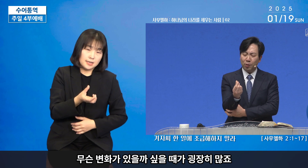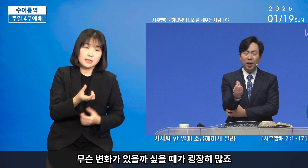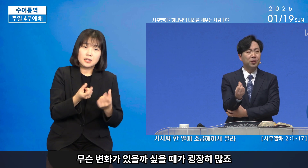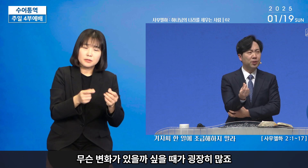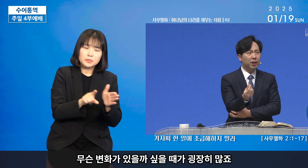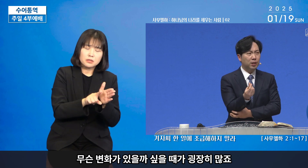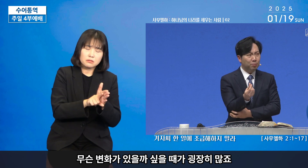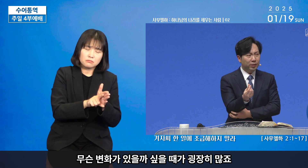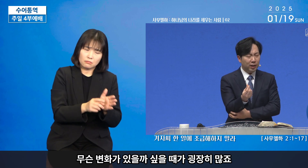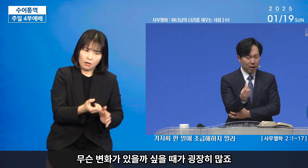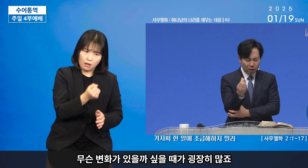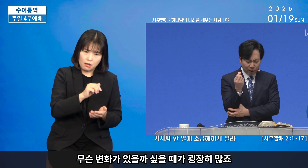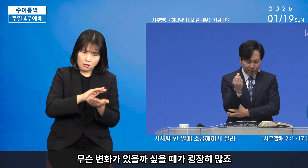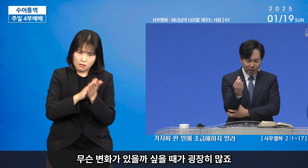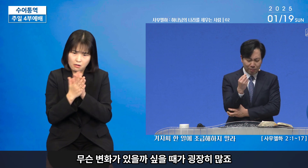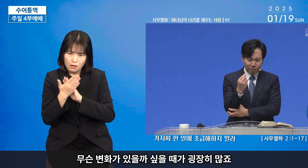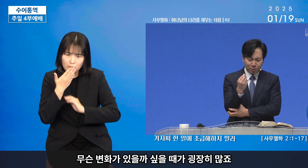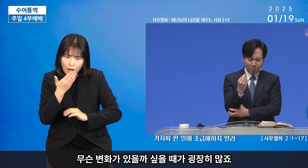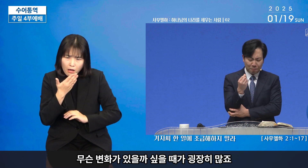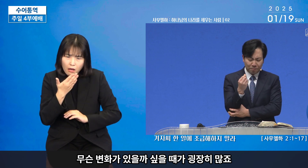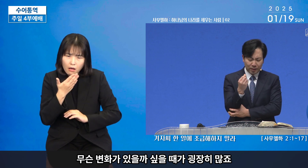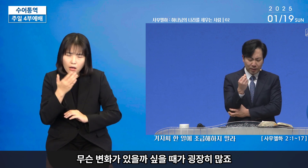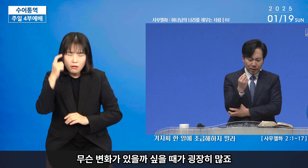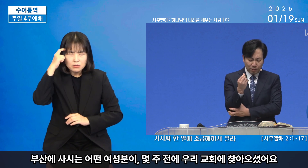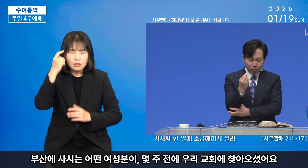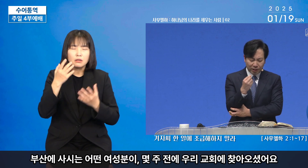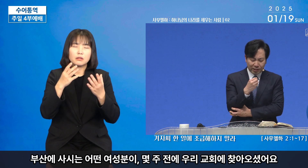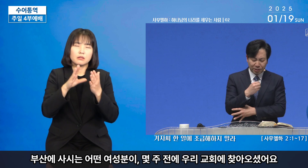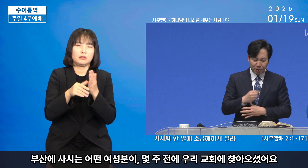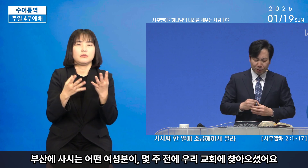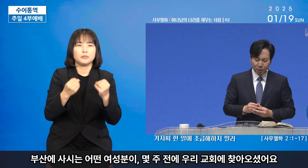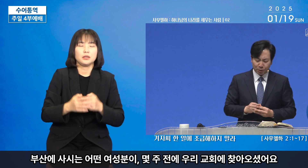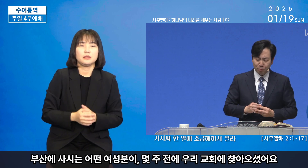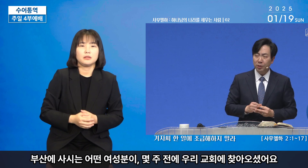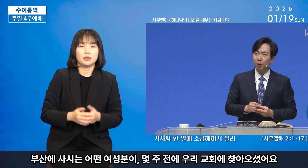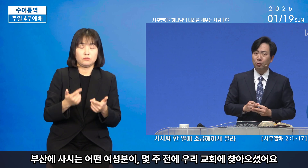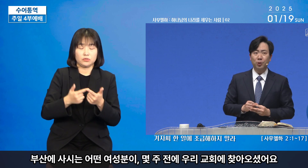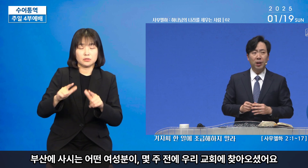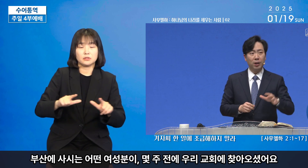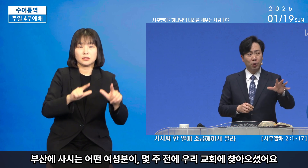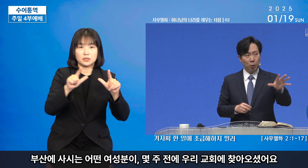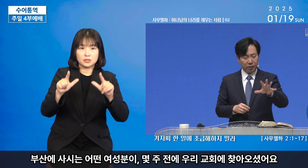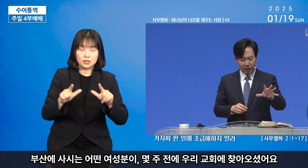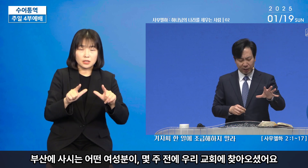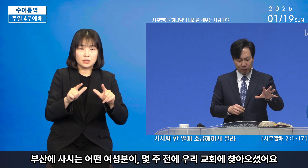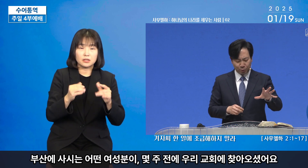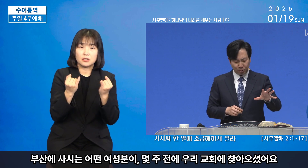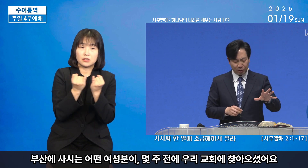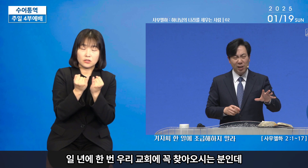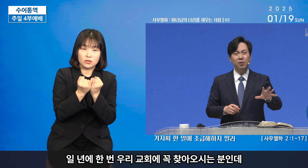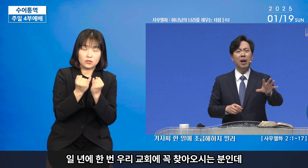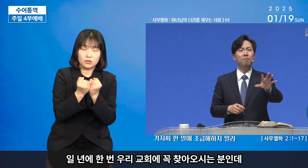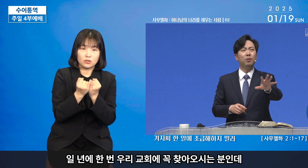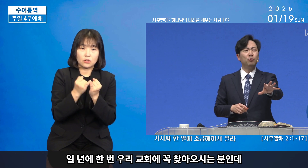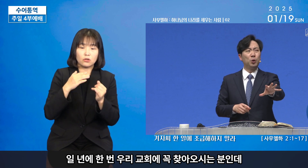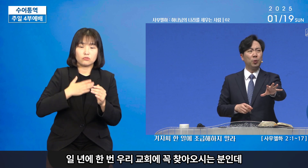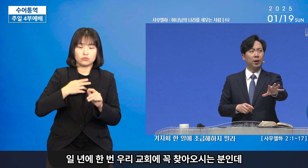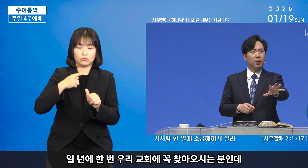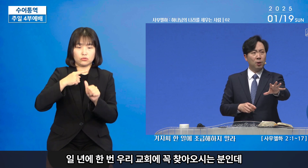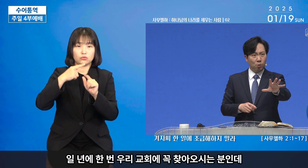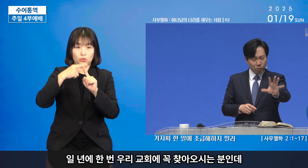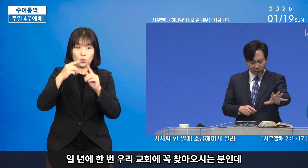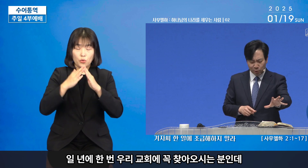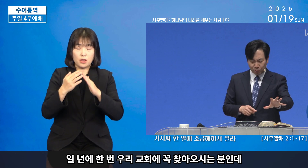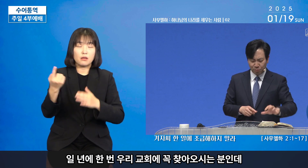무슨 변화가 있을까 싶을 때가 굉장히 많죠. 부산에 사시는 어떤 여성분이 몇 주 전에 우리 교회에 찾아오셨어요. 1년에 한 번 우리